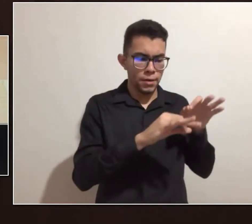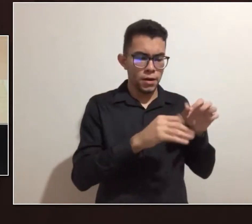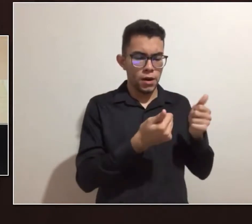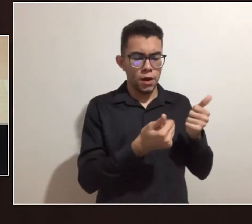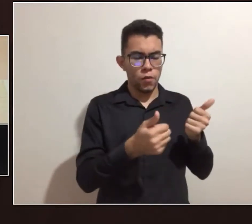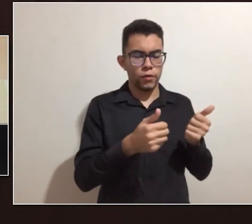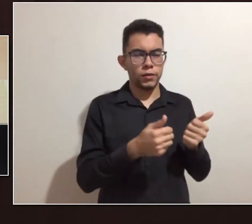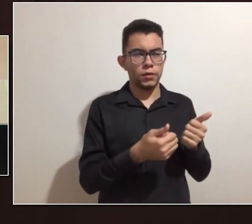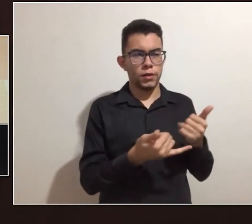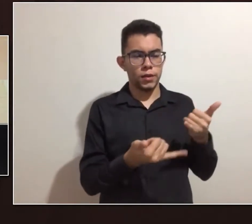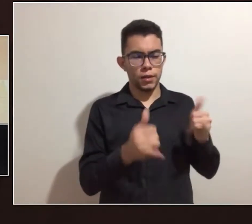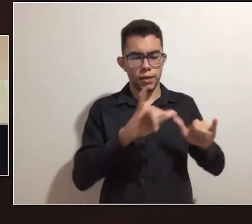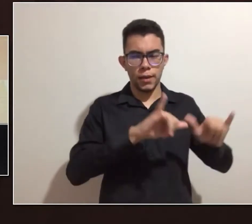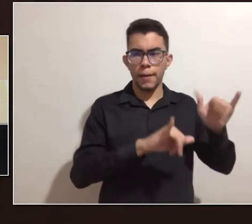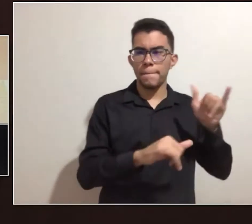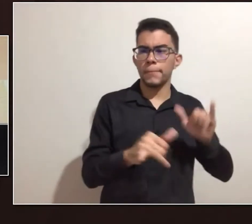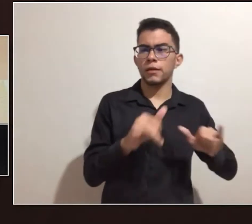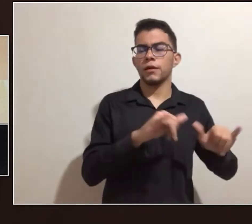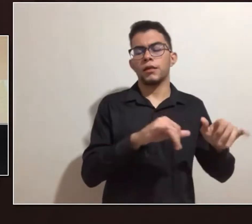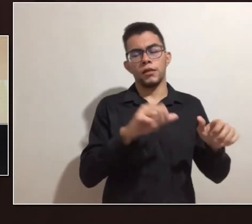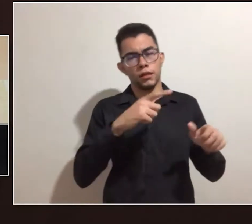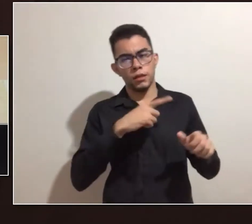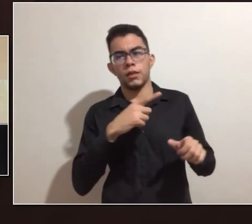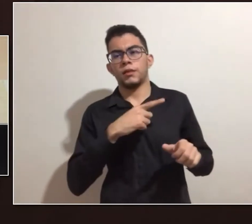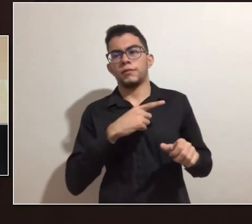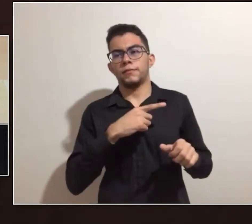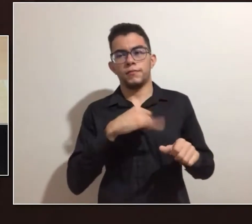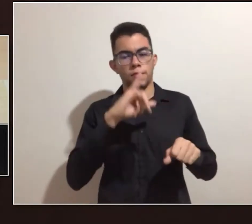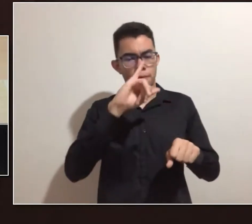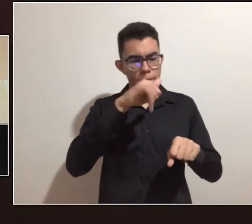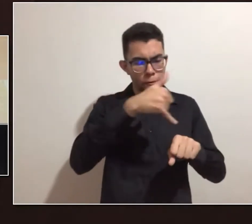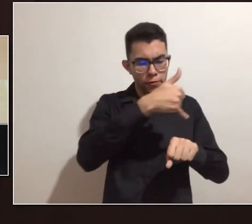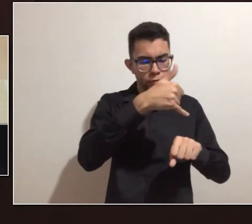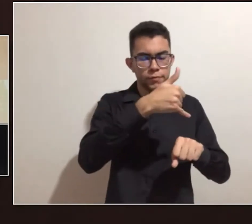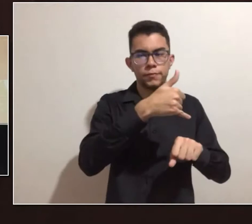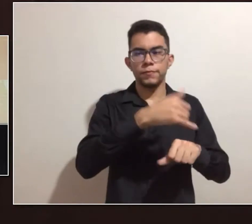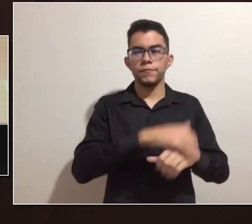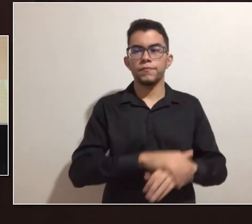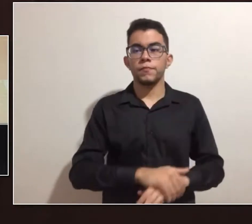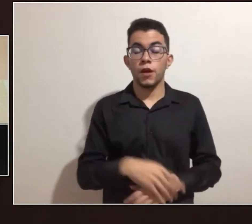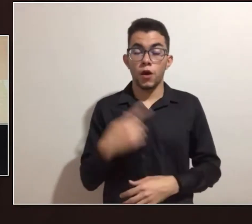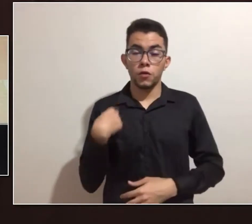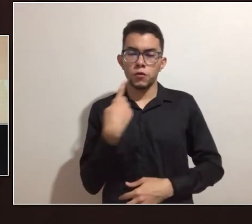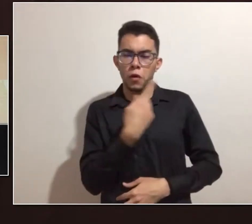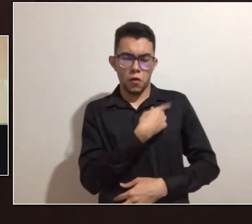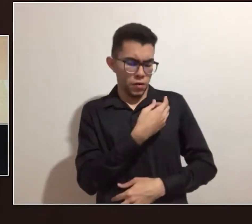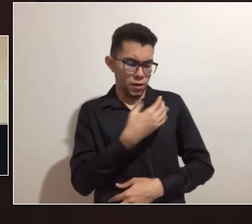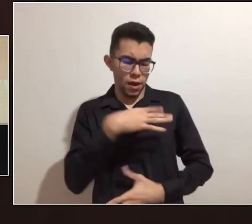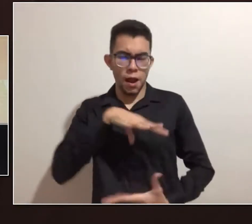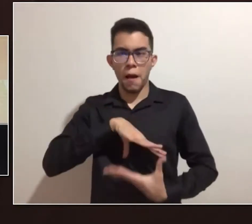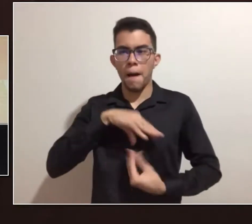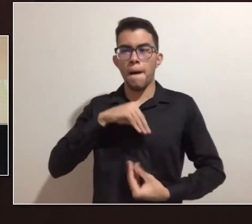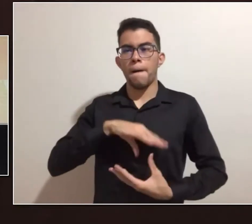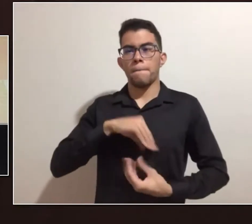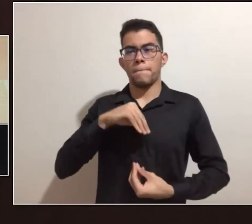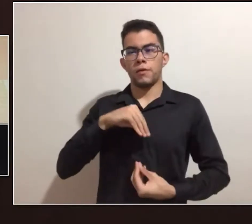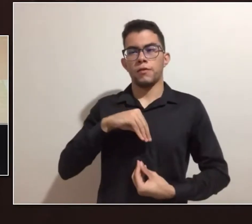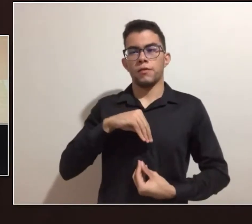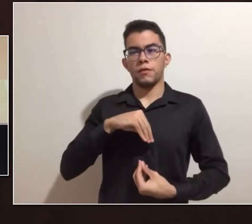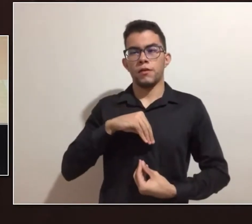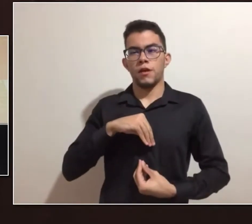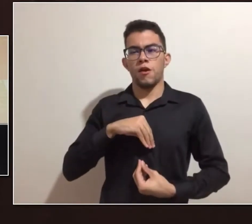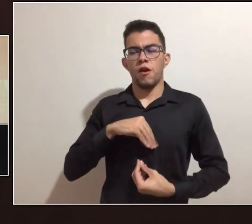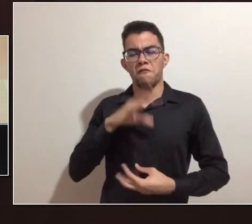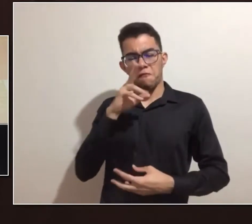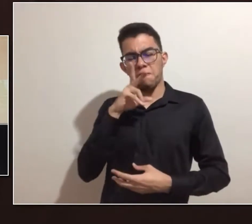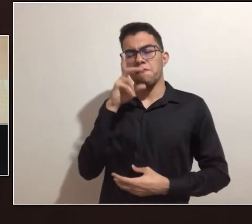usada na morte. Você vai dizer, mas por que a morte? Irmão, nosso velho homem ainda está tão vivo às vezes, a nossa carne às vezes